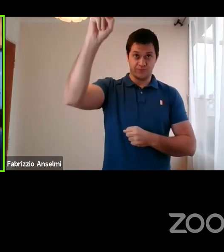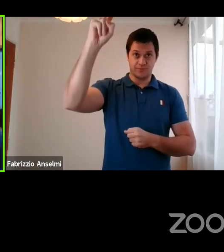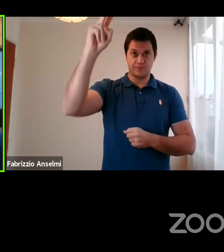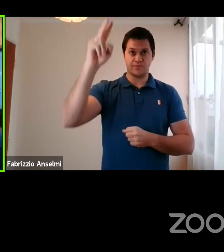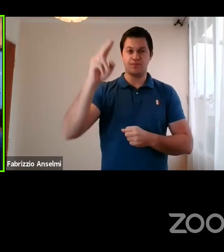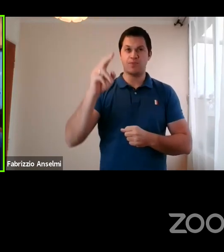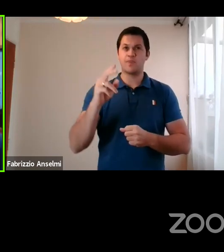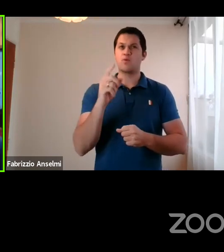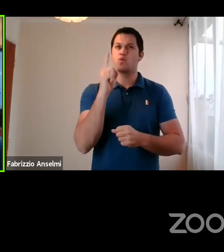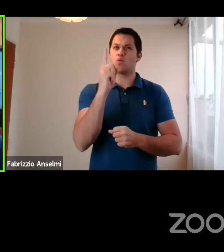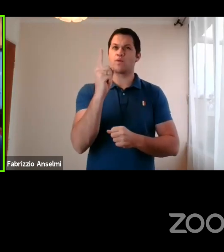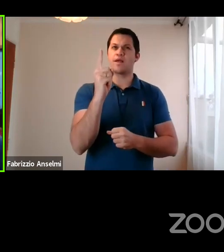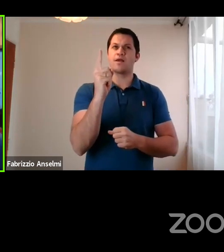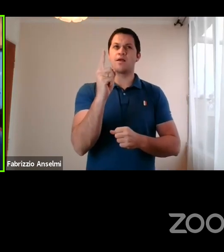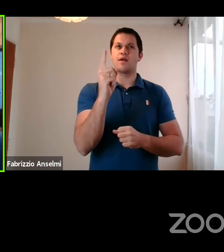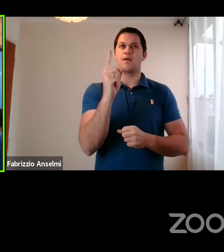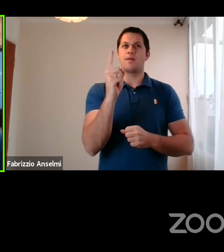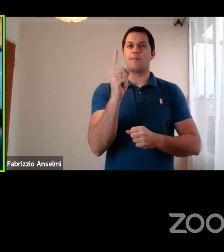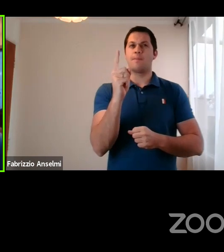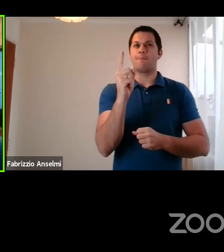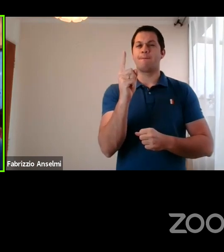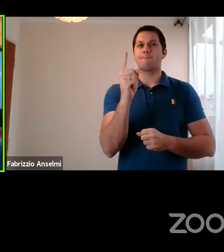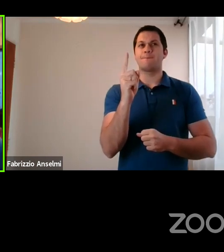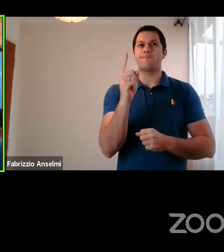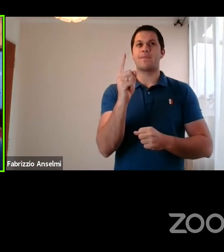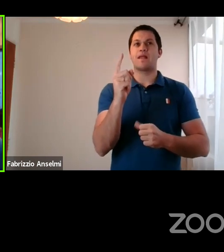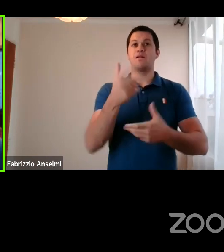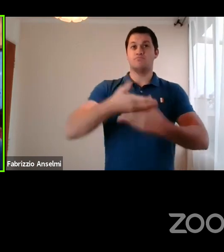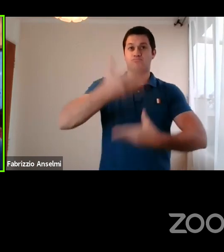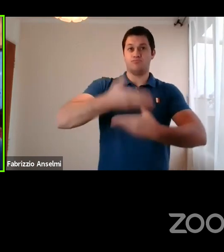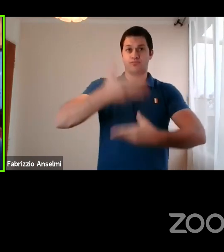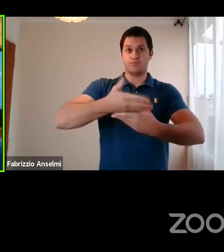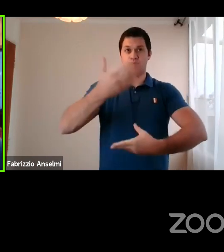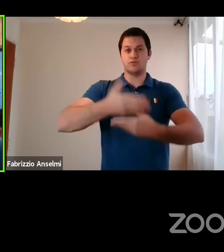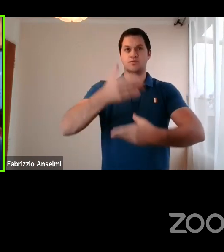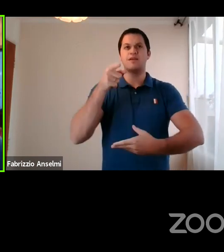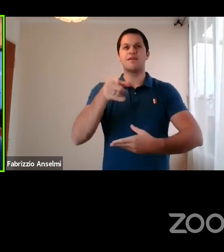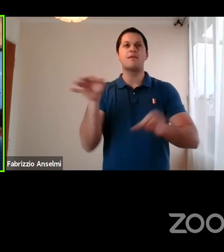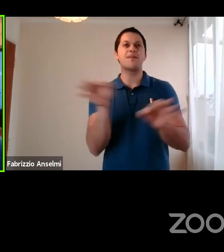llamada, traducido al castellano, Fisioterapia Primero,